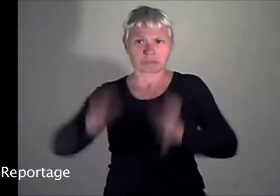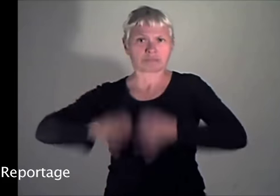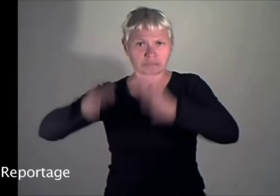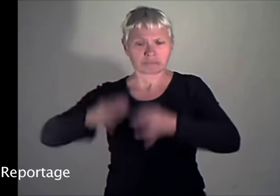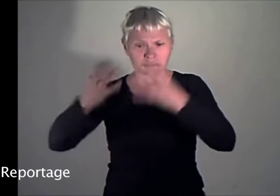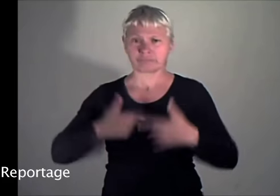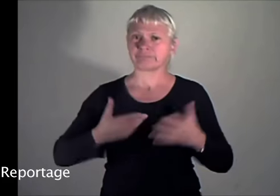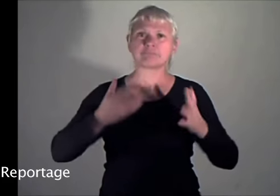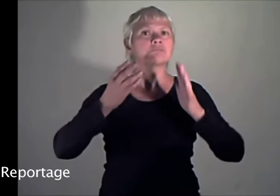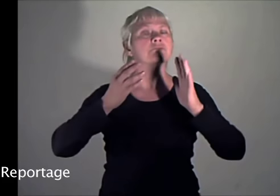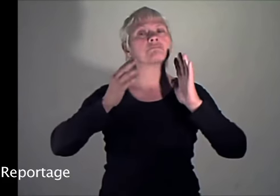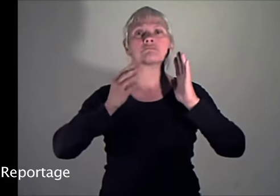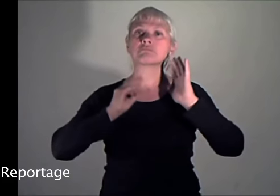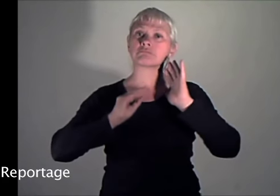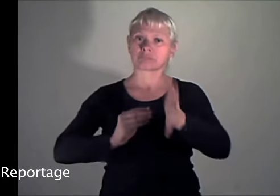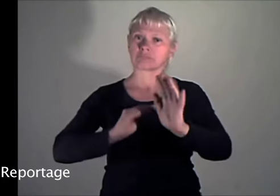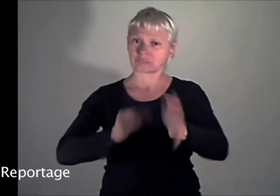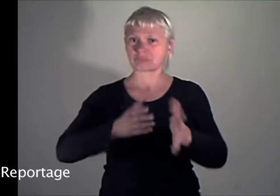classiques, mais qui a un enseignement direct en langue des